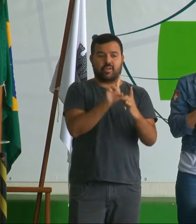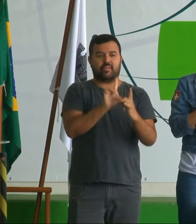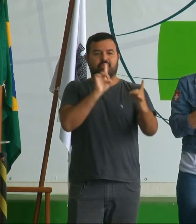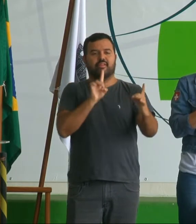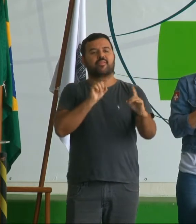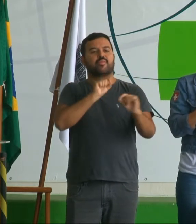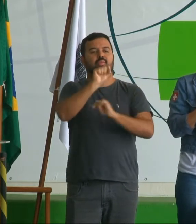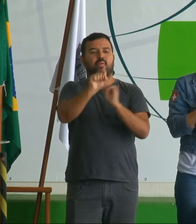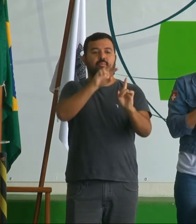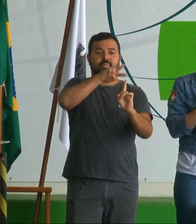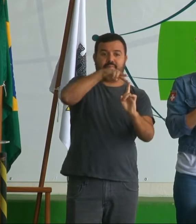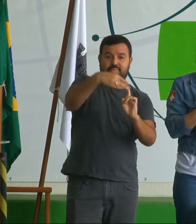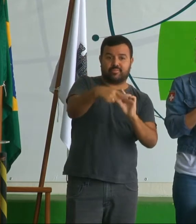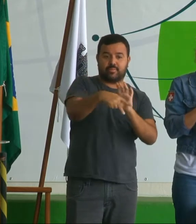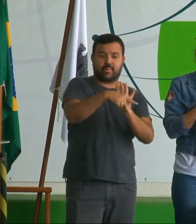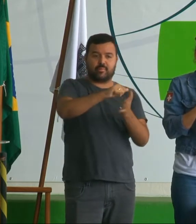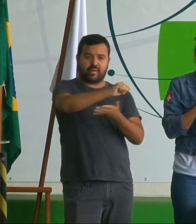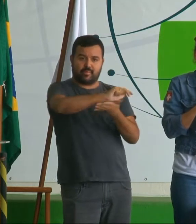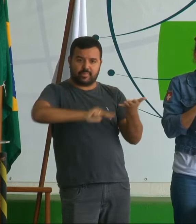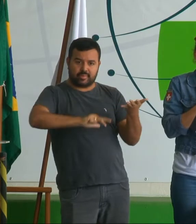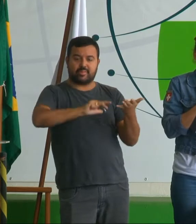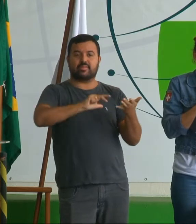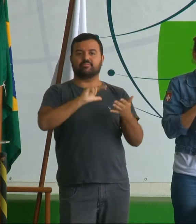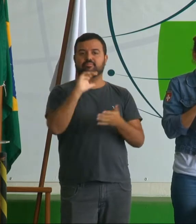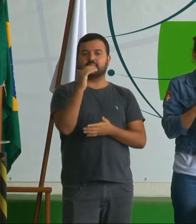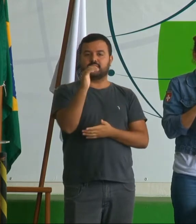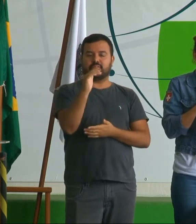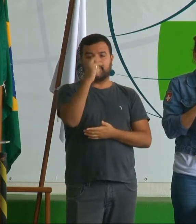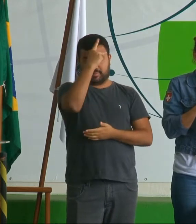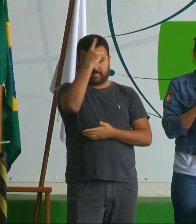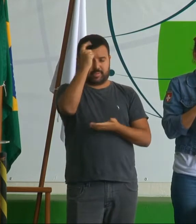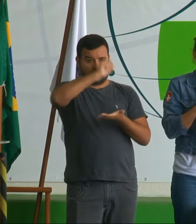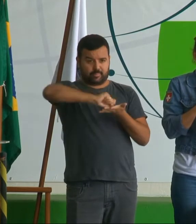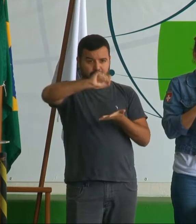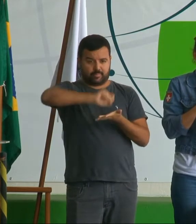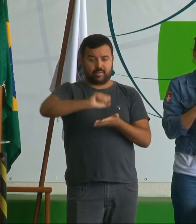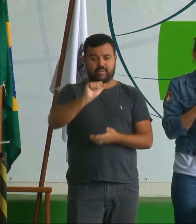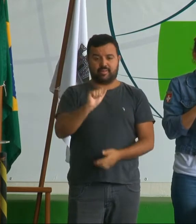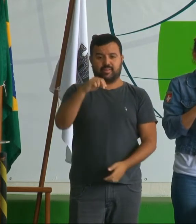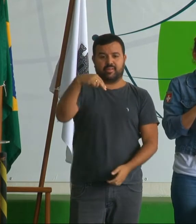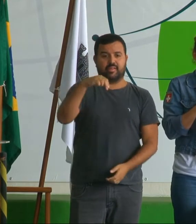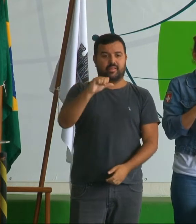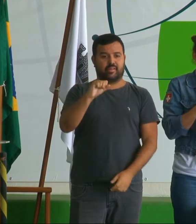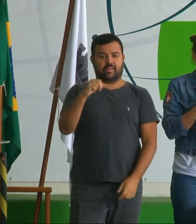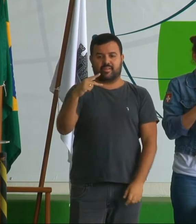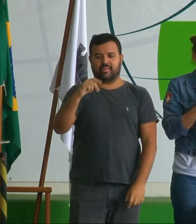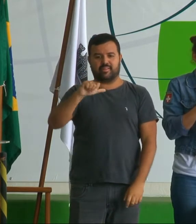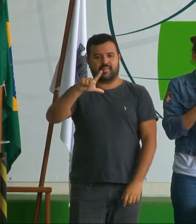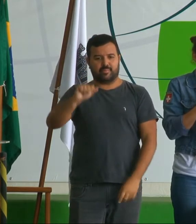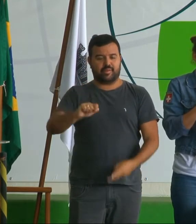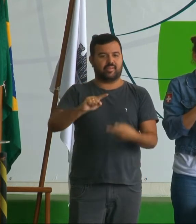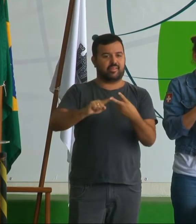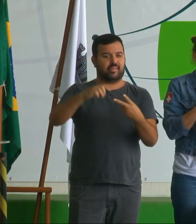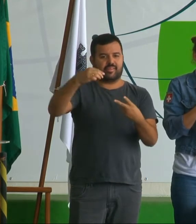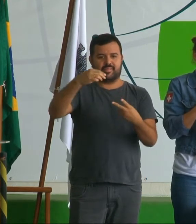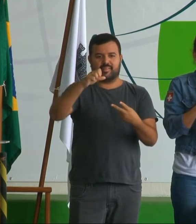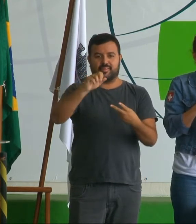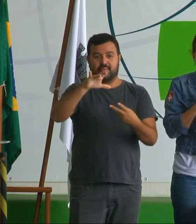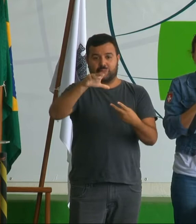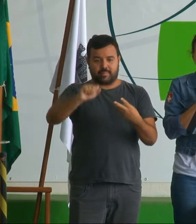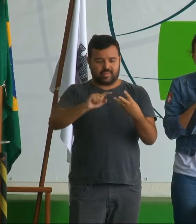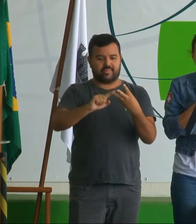na Perspectiva da Alfabetização Científica, doutores Ana Paula dos Santos, Márcia Gonçalves e